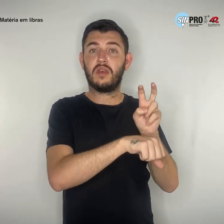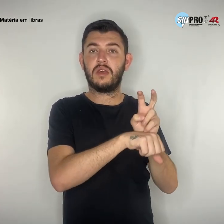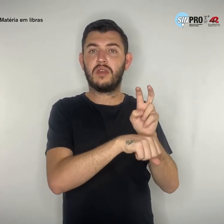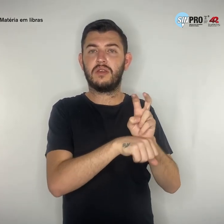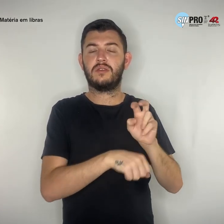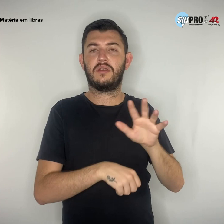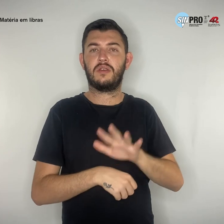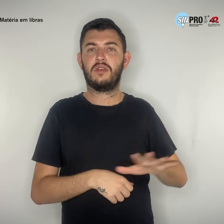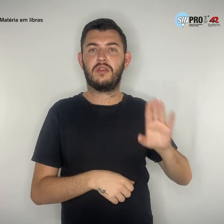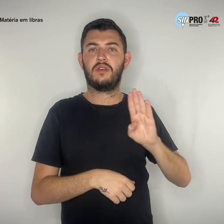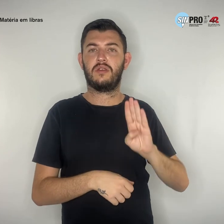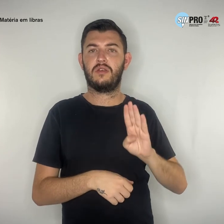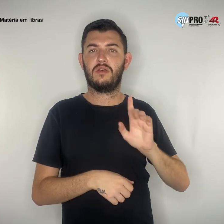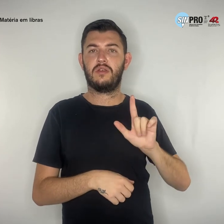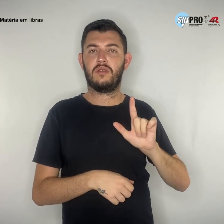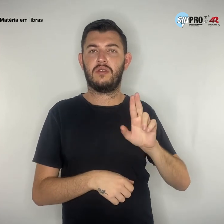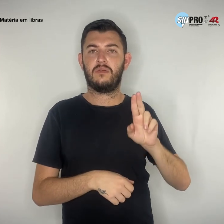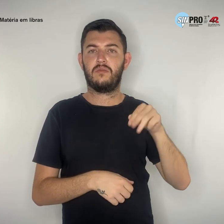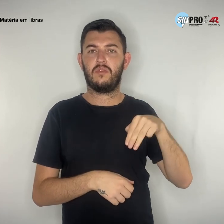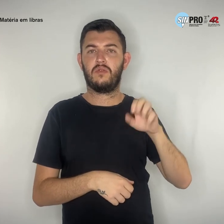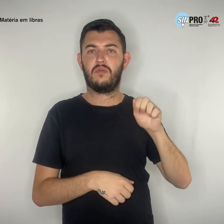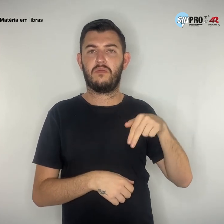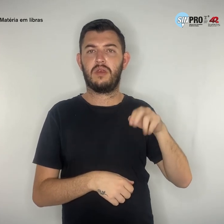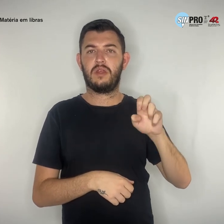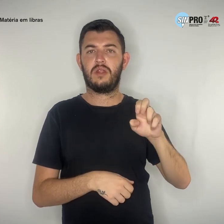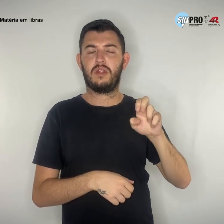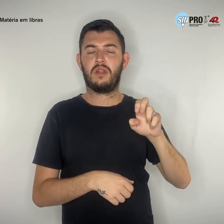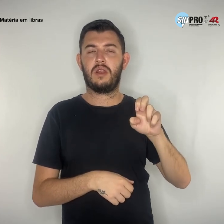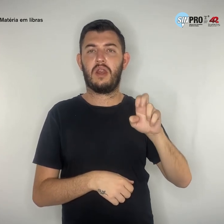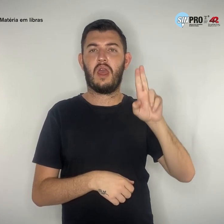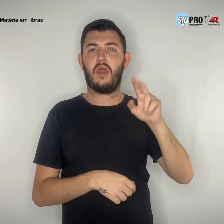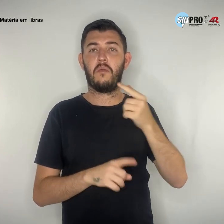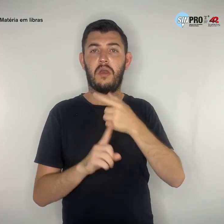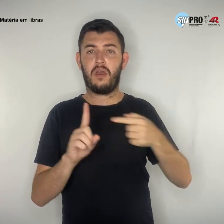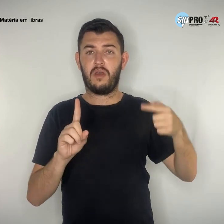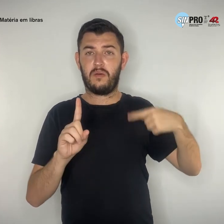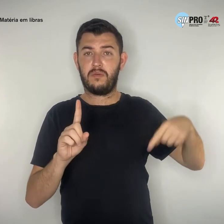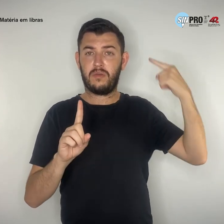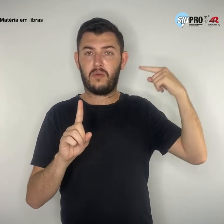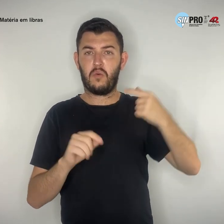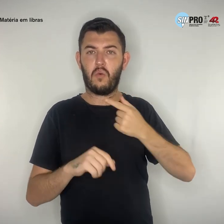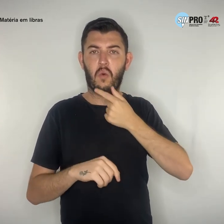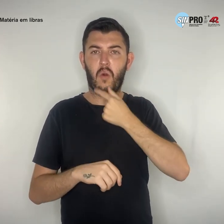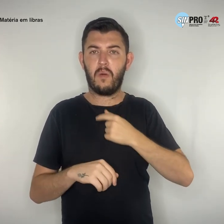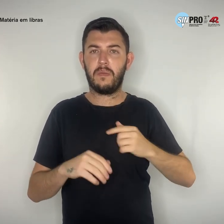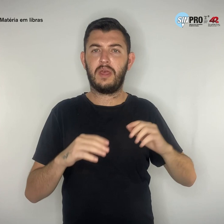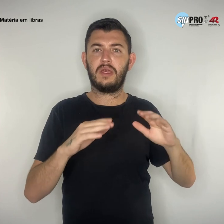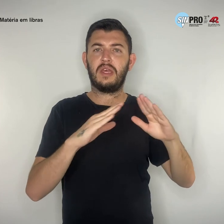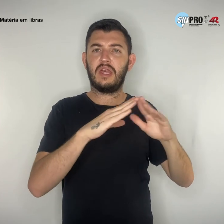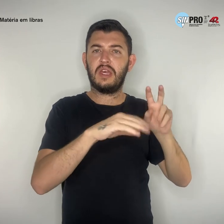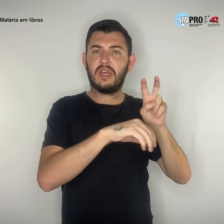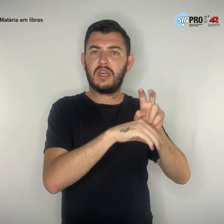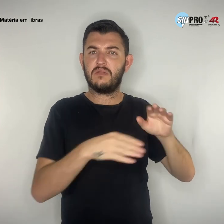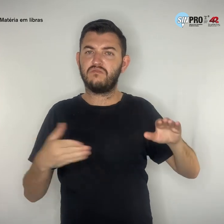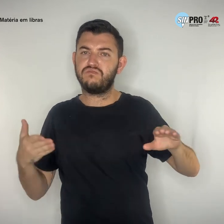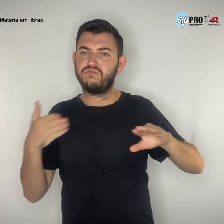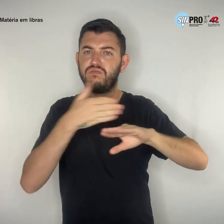Blumenau, há uma semana, em que um homem invadiu o local e matou 4 crianças com golpes